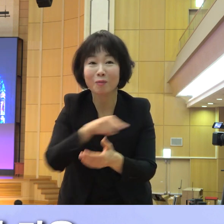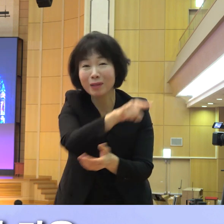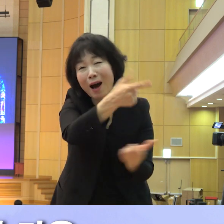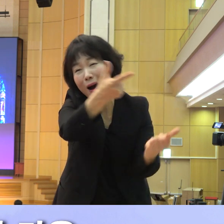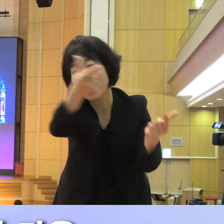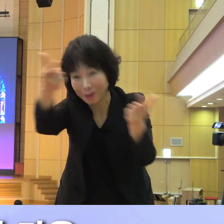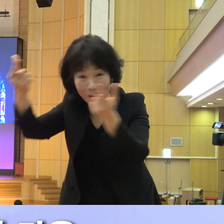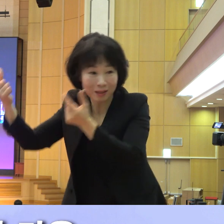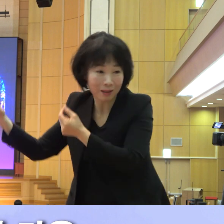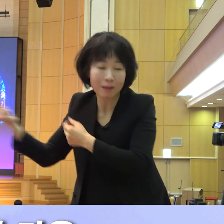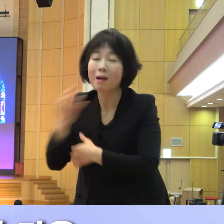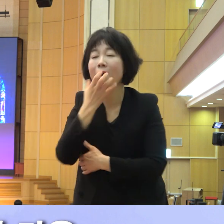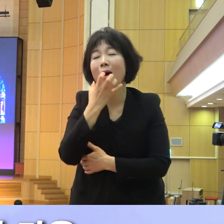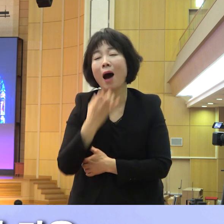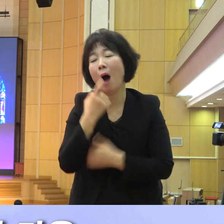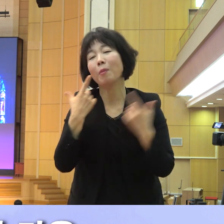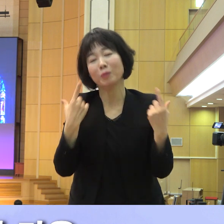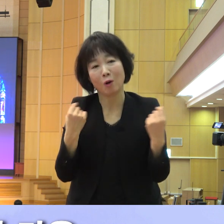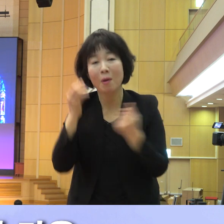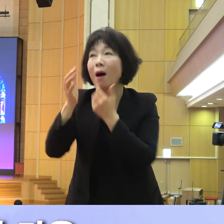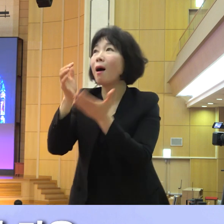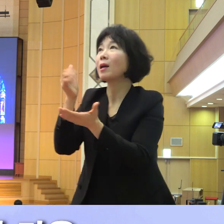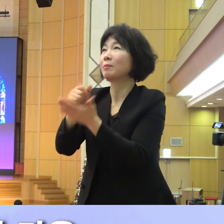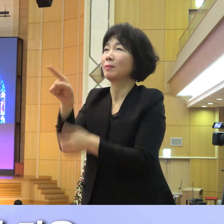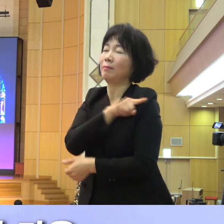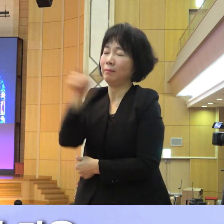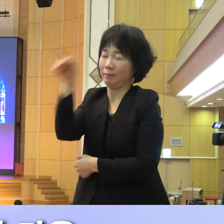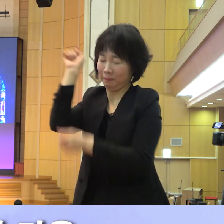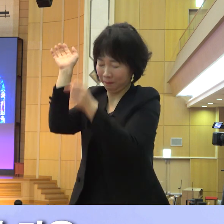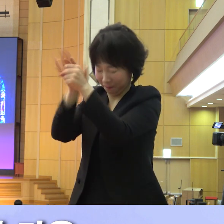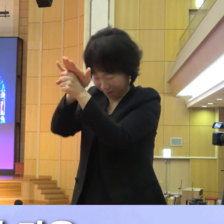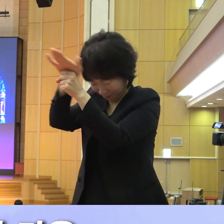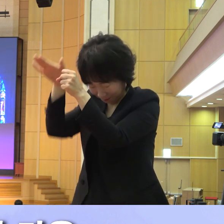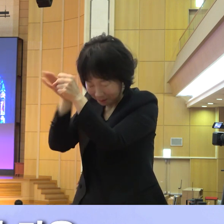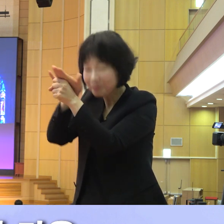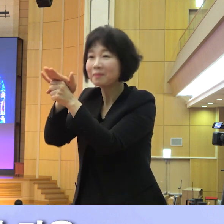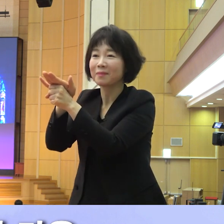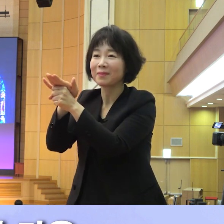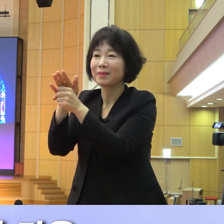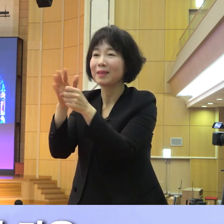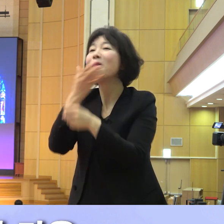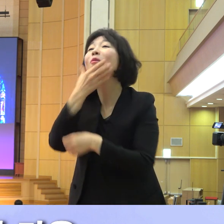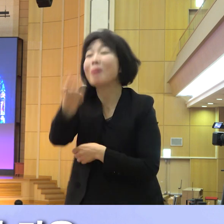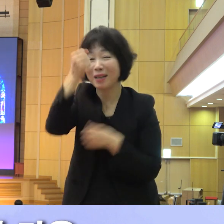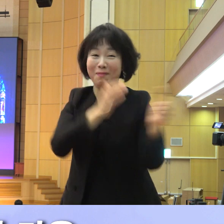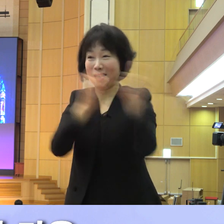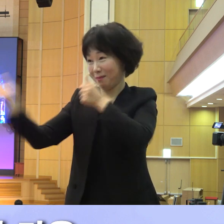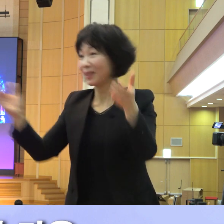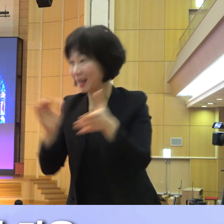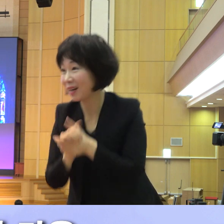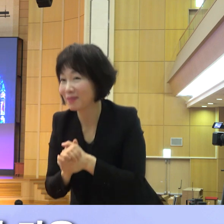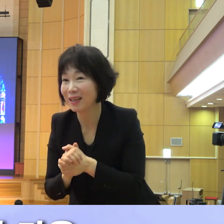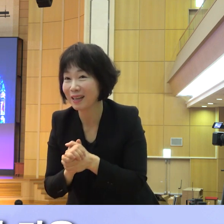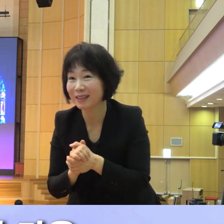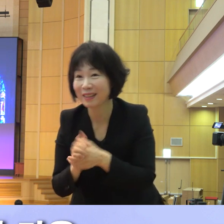사람도 빠짐없이 아브라함같이 주님을 사랑함으로 축복받는 여러분 되기를 주름으로 축원하는 것입니다.